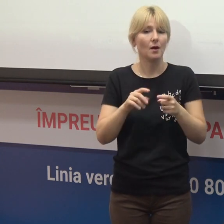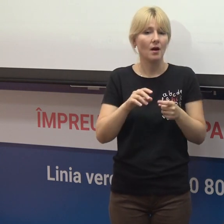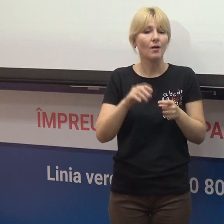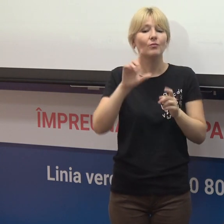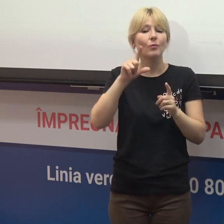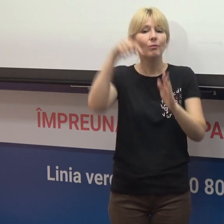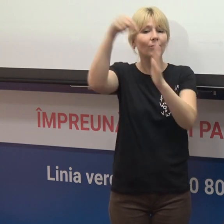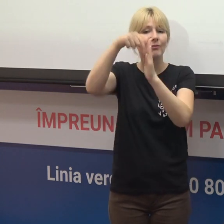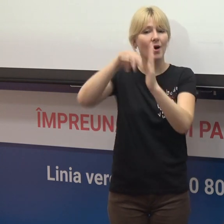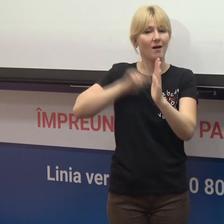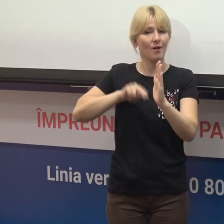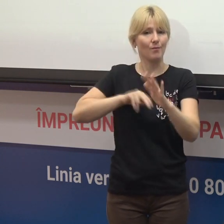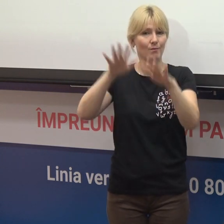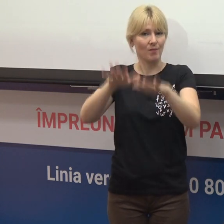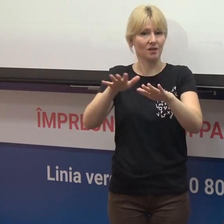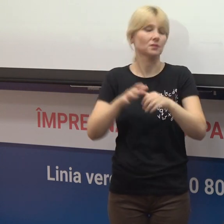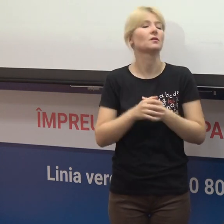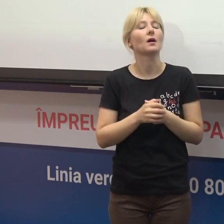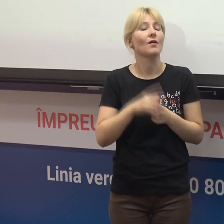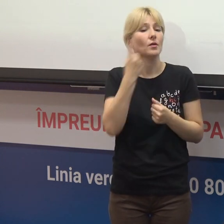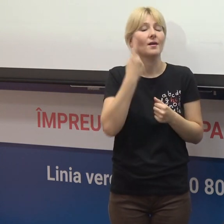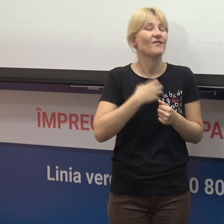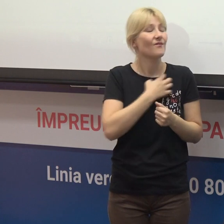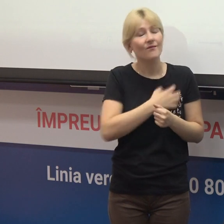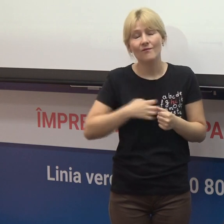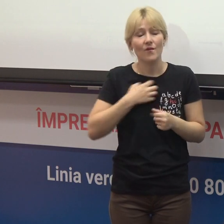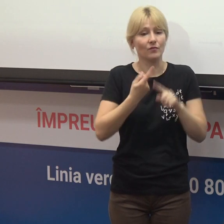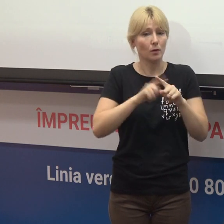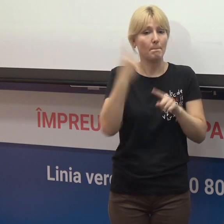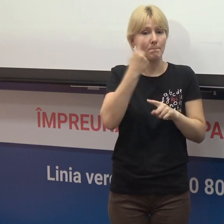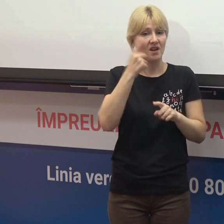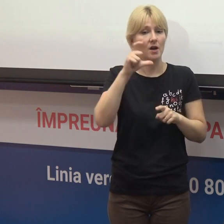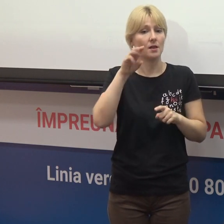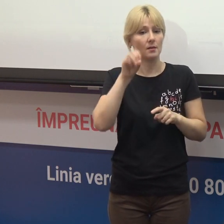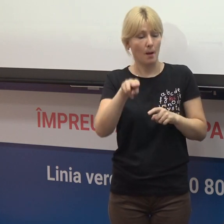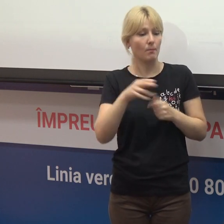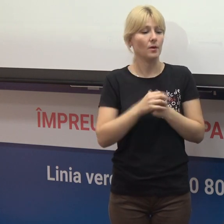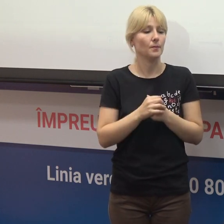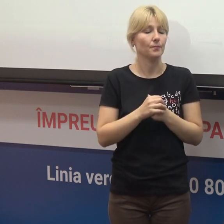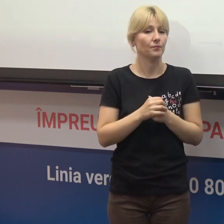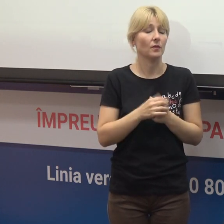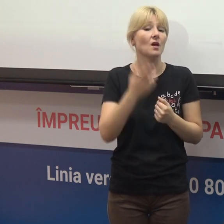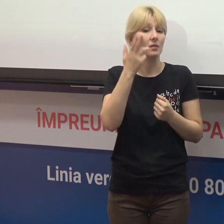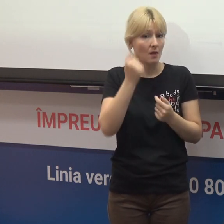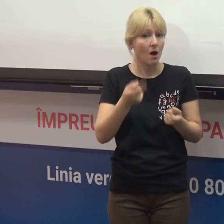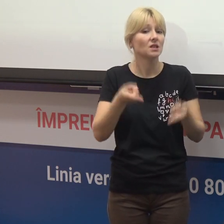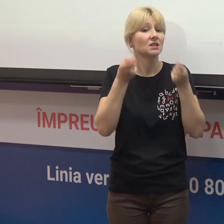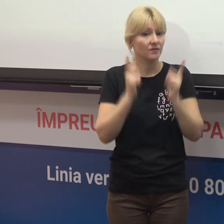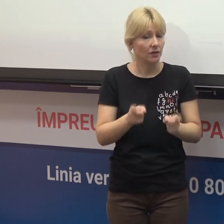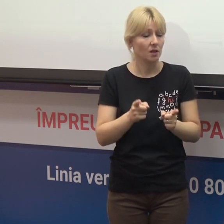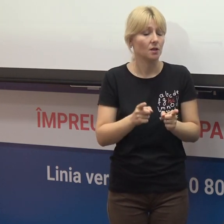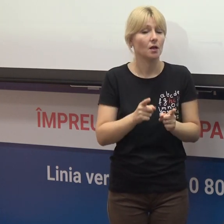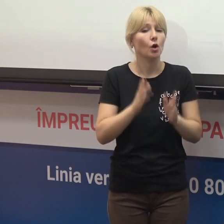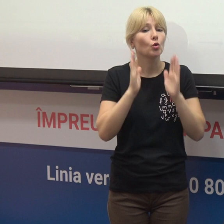angajaților din instituțiile subordonate. Deci asta este o primă etapă. Deci, într-adevăr, cum v-ați referit dumneavoastră,